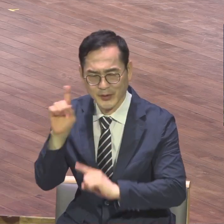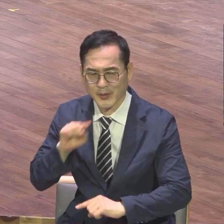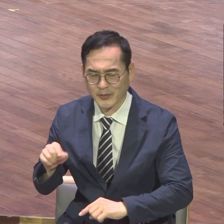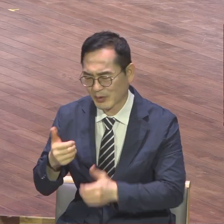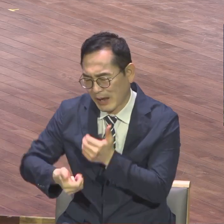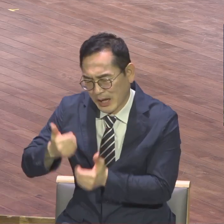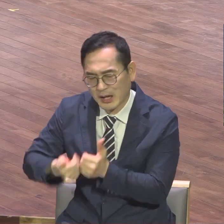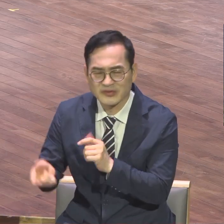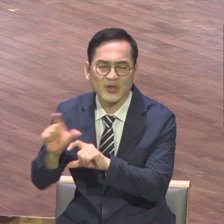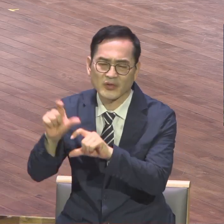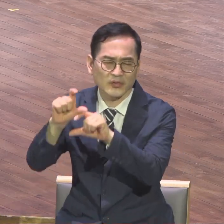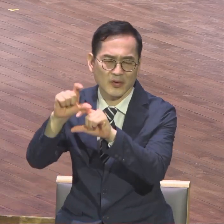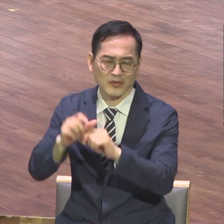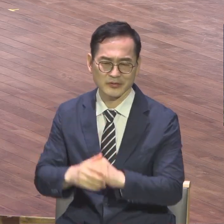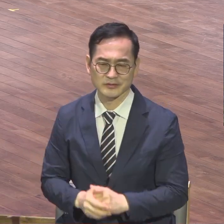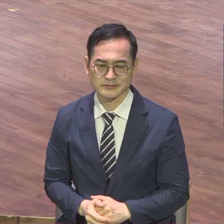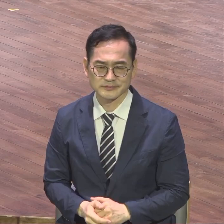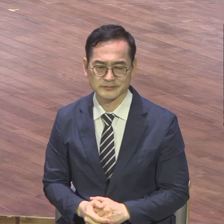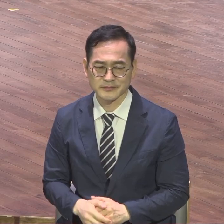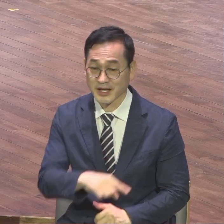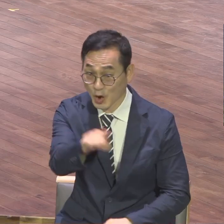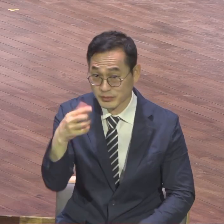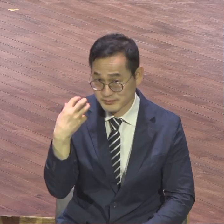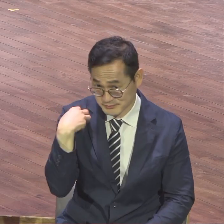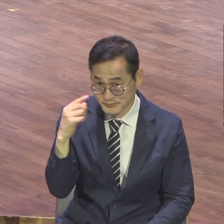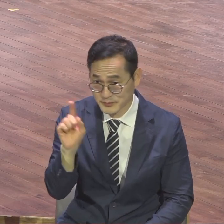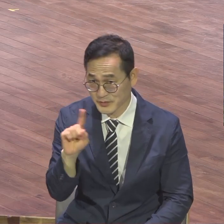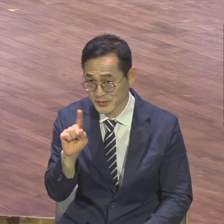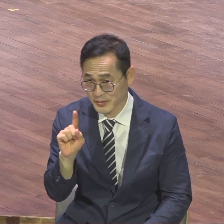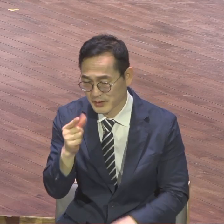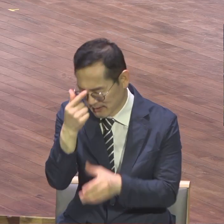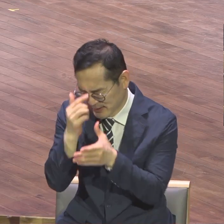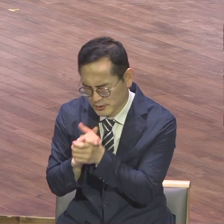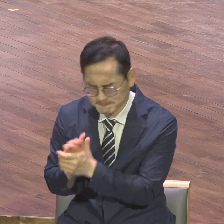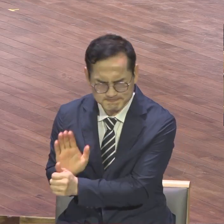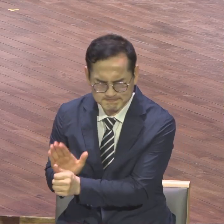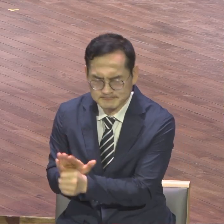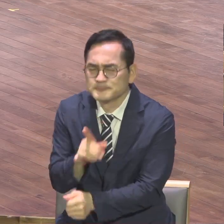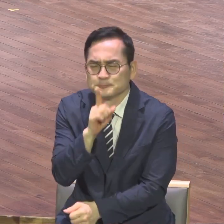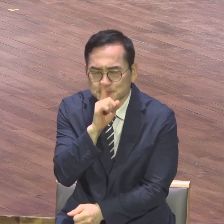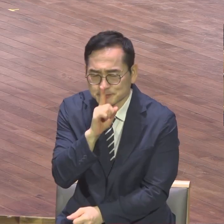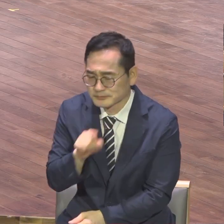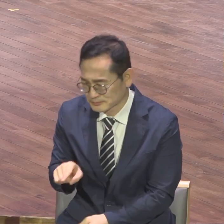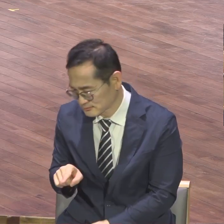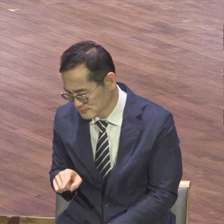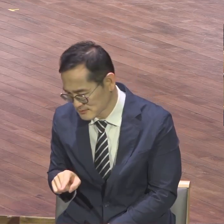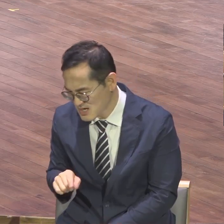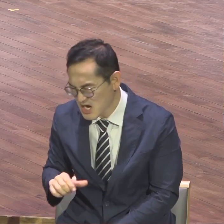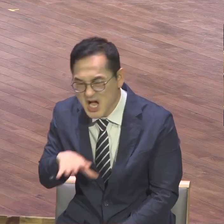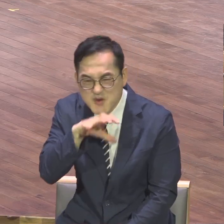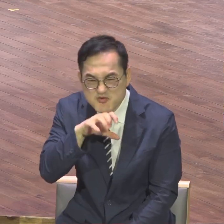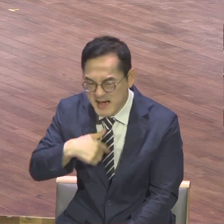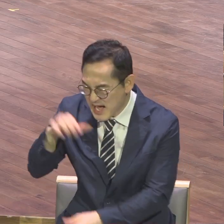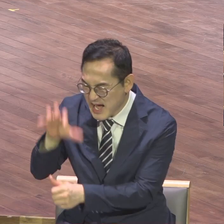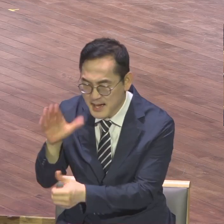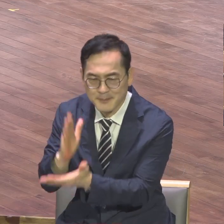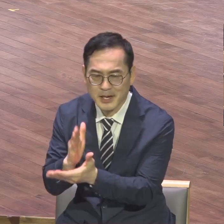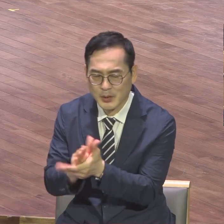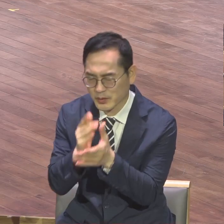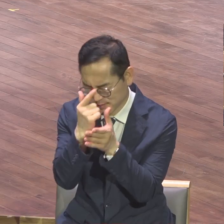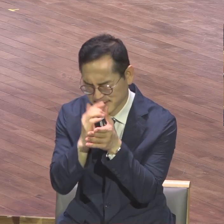관계가 이상하게 되니까 여러분 해야 될 것이 뭐냐? 기도하시 바랍니다. 기도 하나님께 기도하세요. 여러분 자녀들을